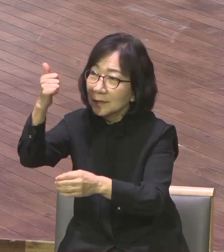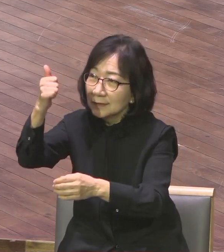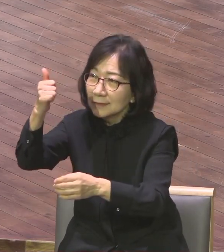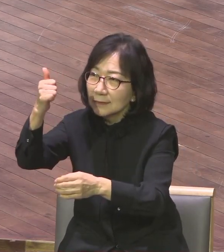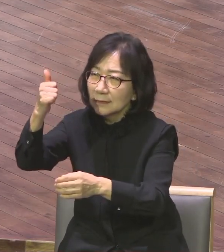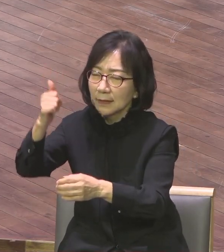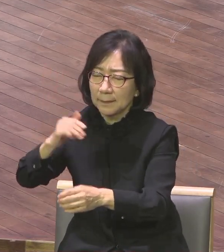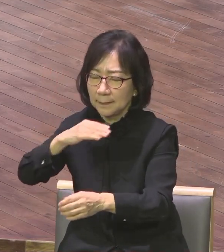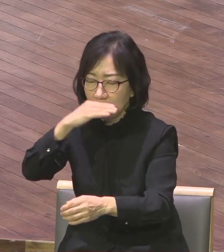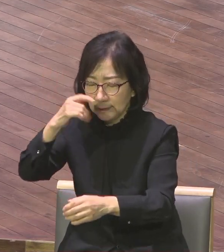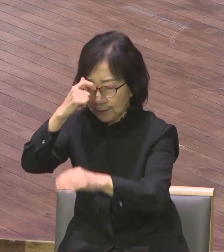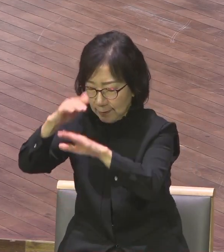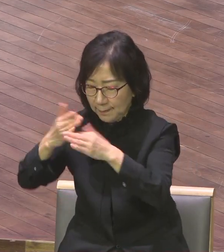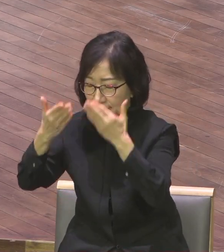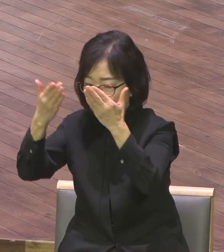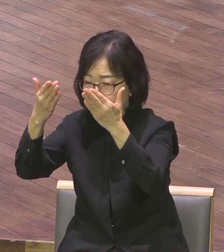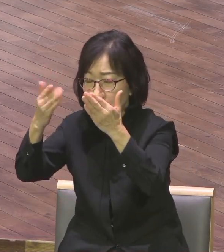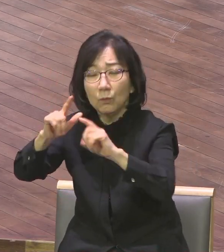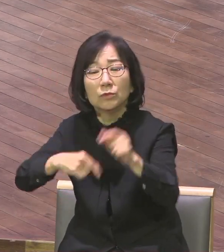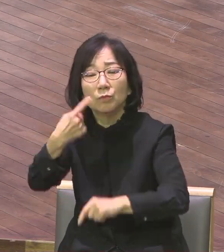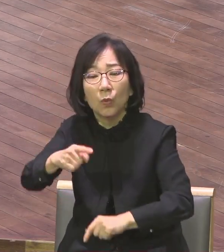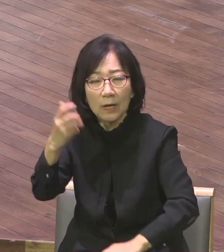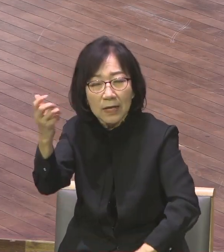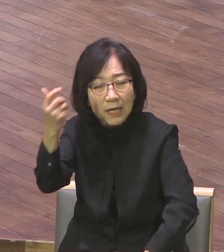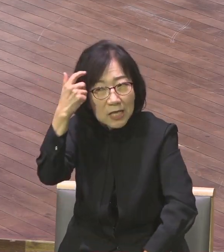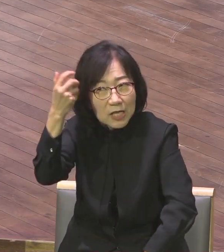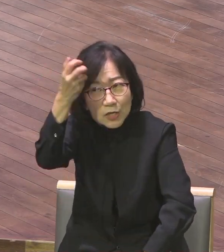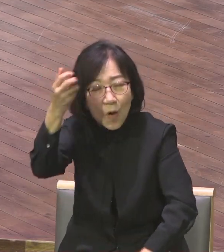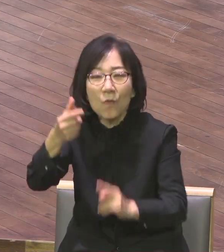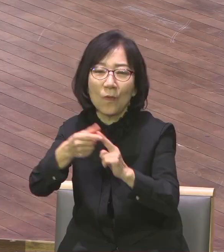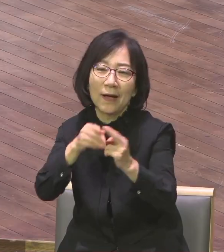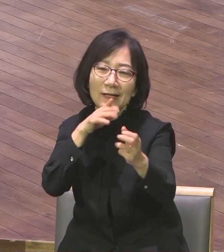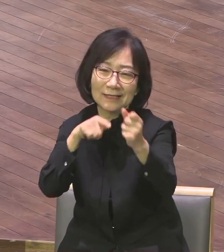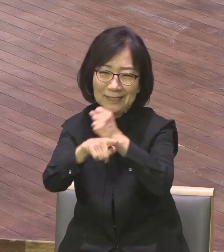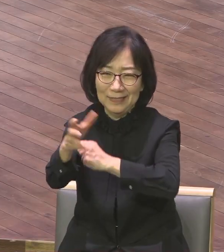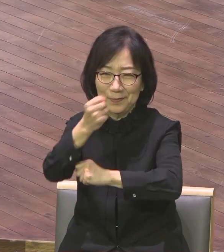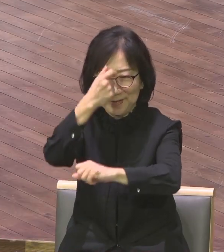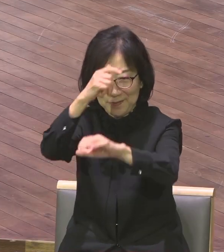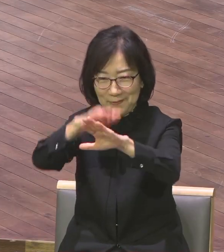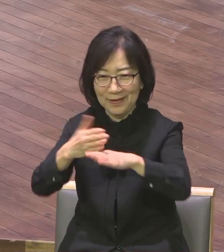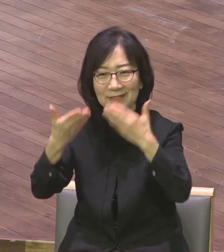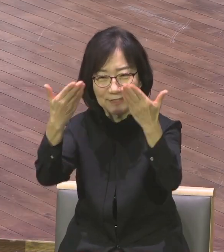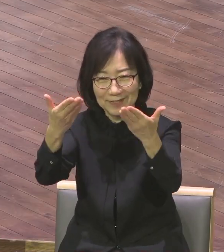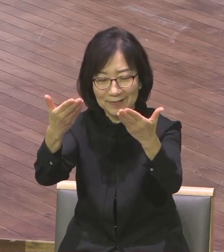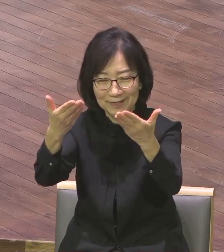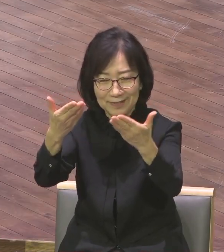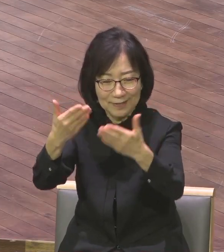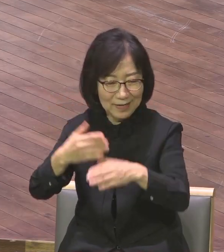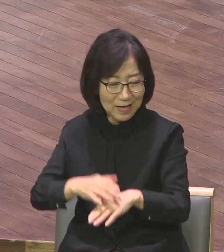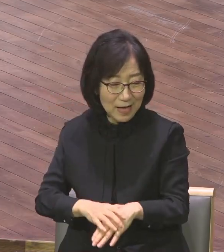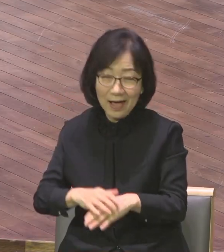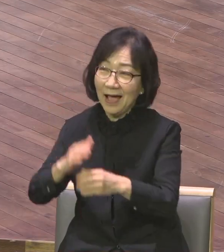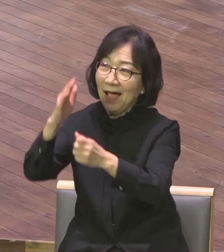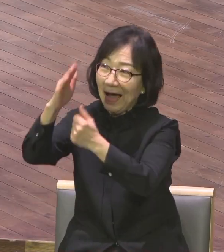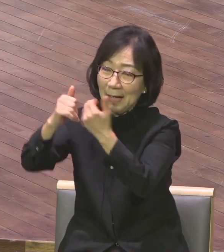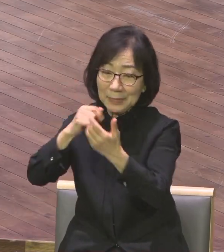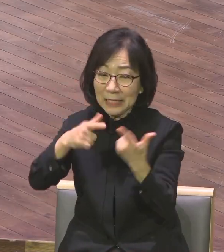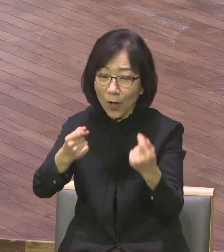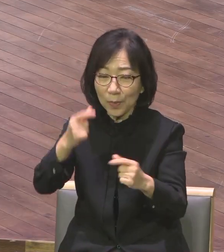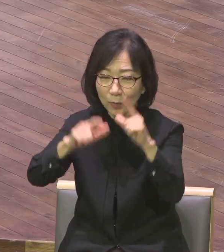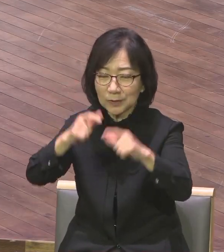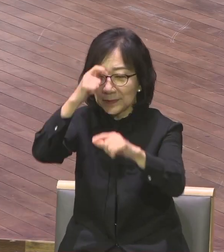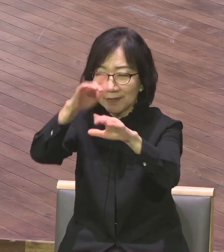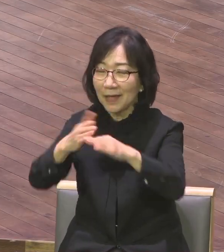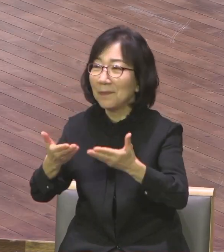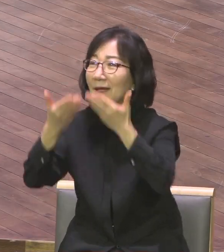자들은 영과 진리로 예배할 때가 오나니 곧 이때라. 아버지께서는 자기에게 이렇게 예배하는 자들을